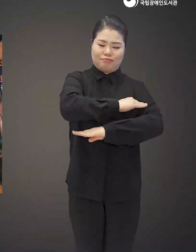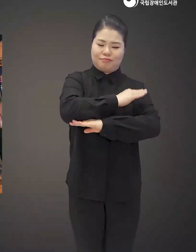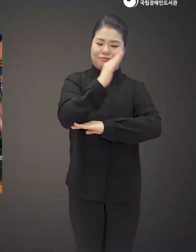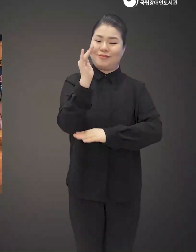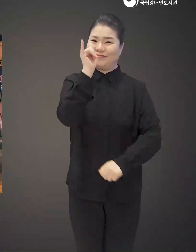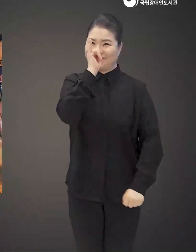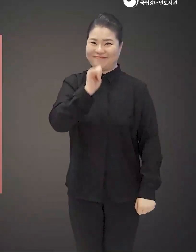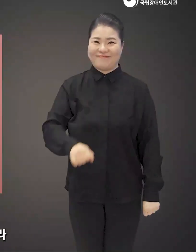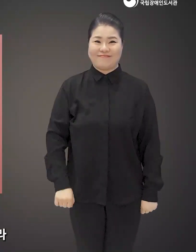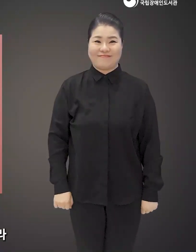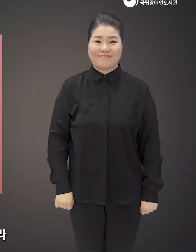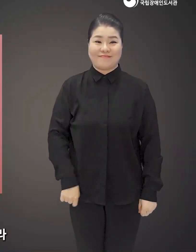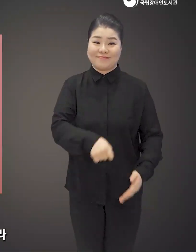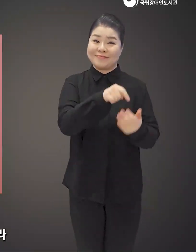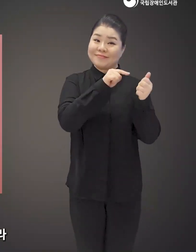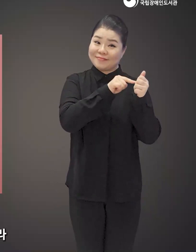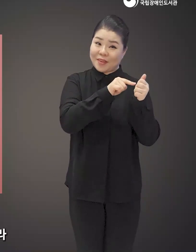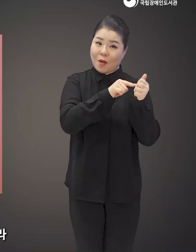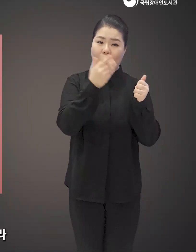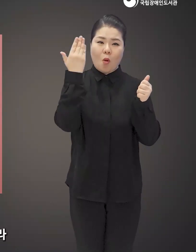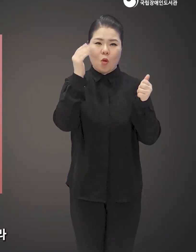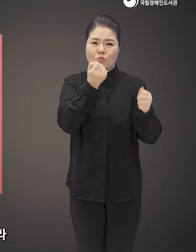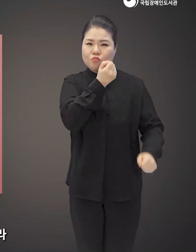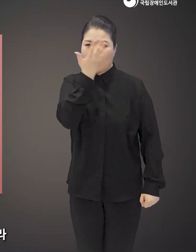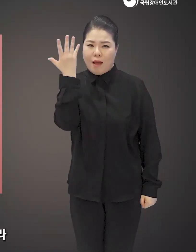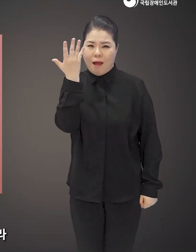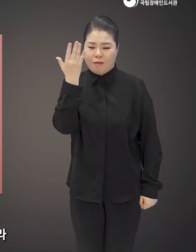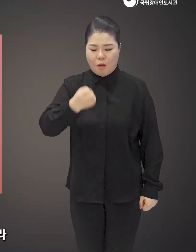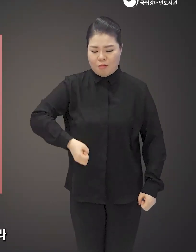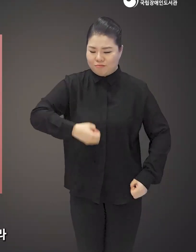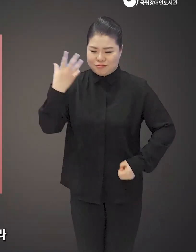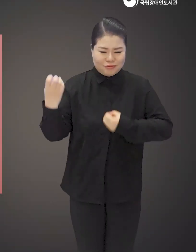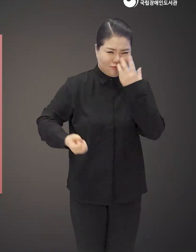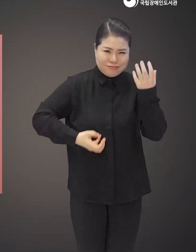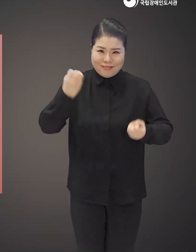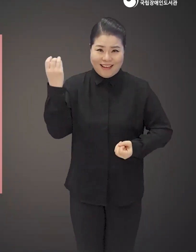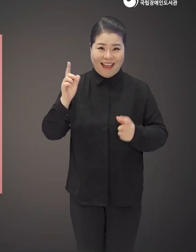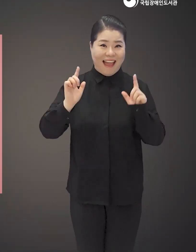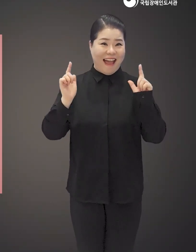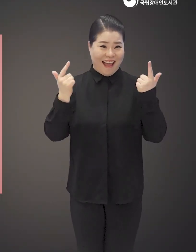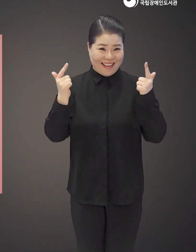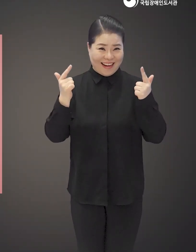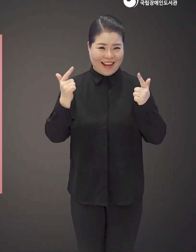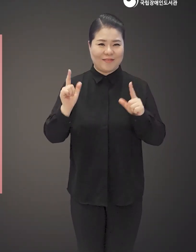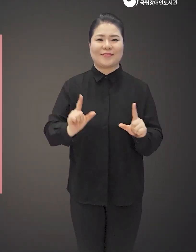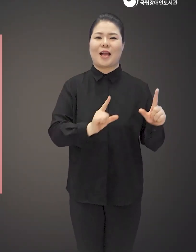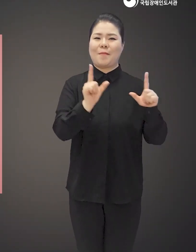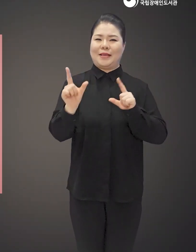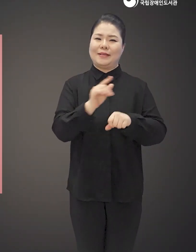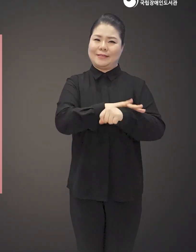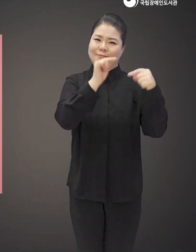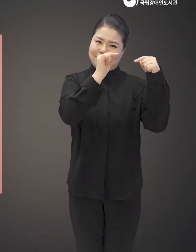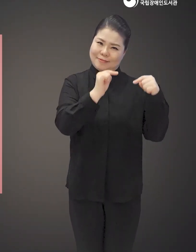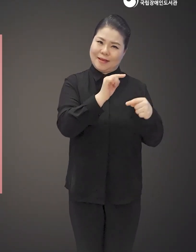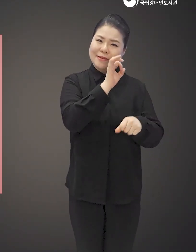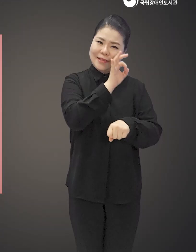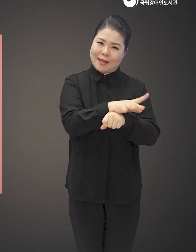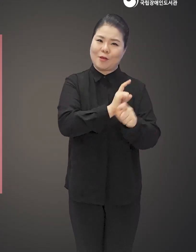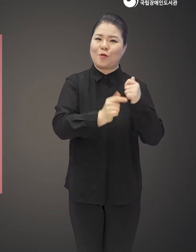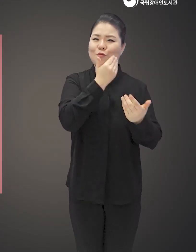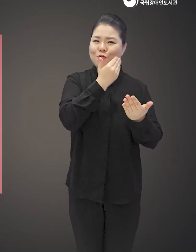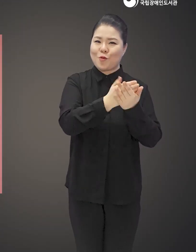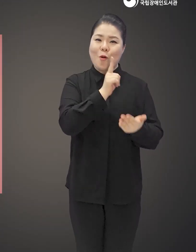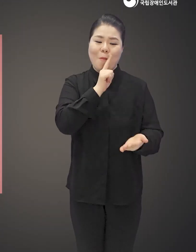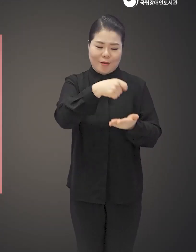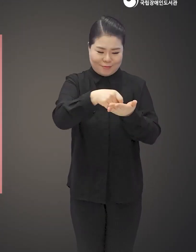있죠. 저자는 유행하는 한철의 플렉스와 같은 단어가 아니라 우리 삶에서 더 중요한 현명한 소비의 가치에